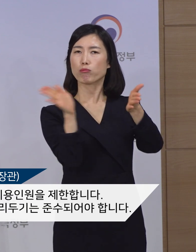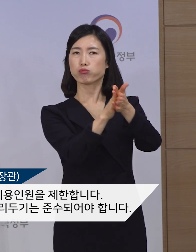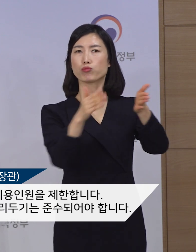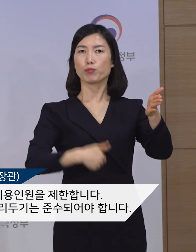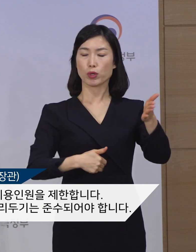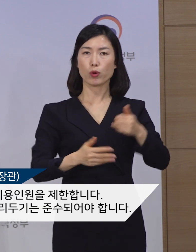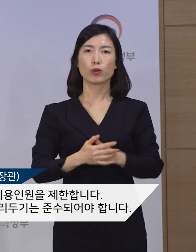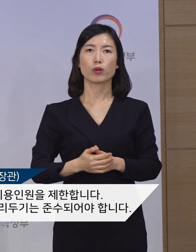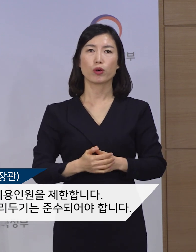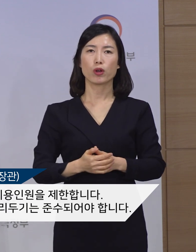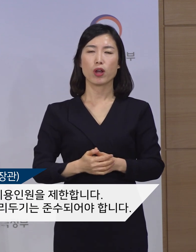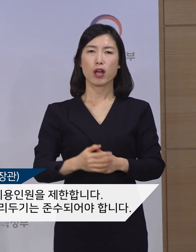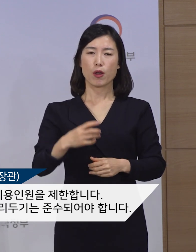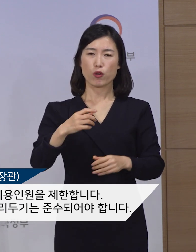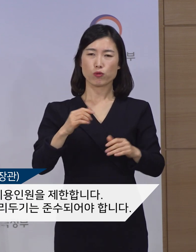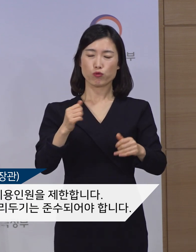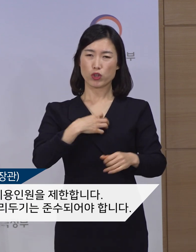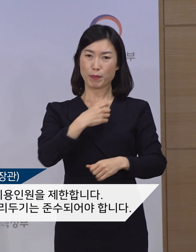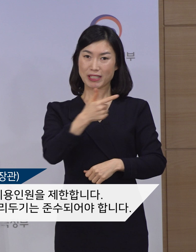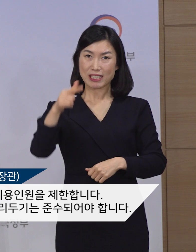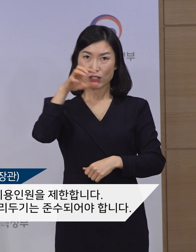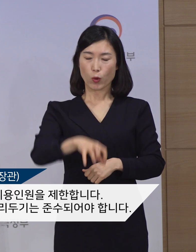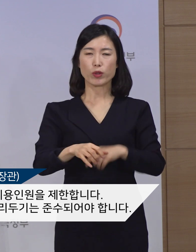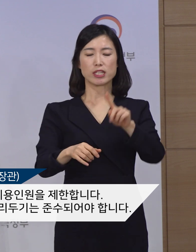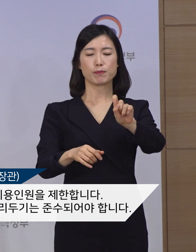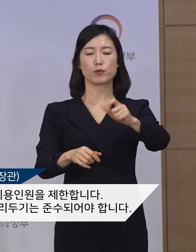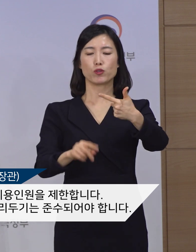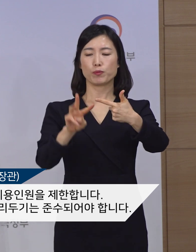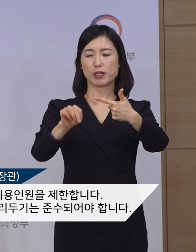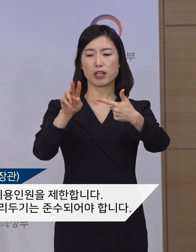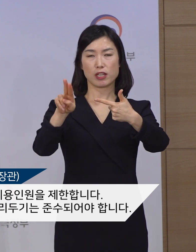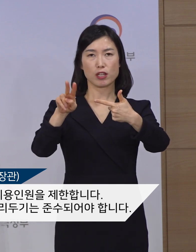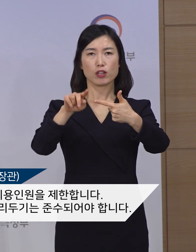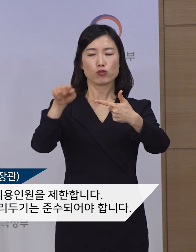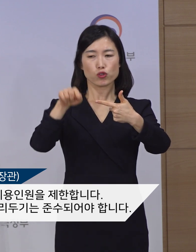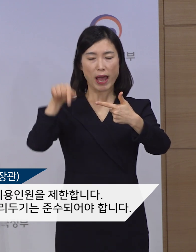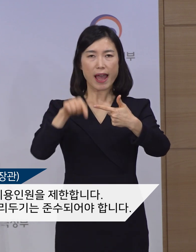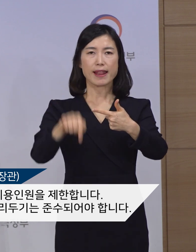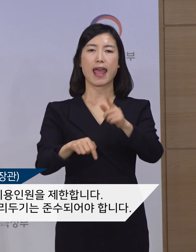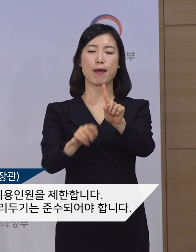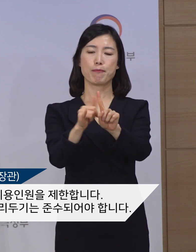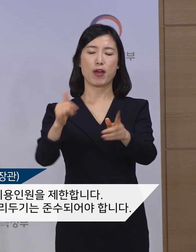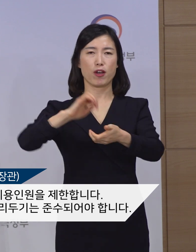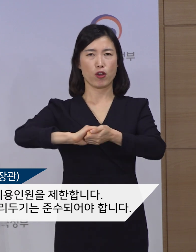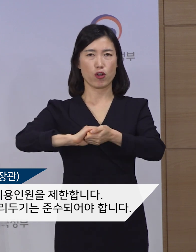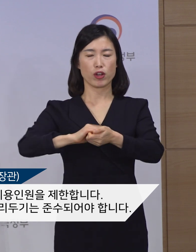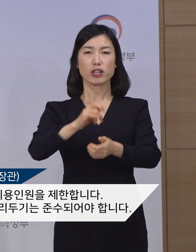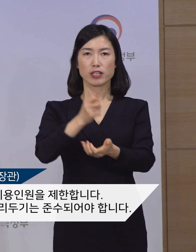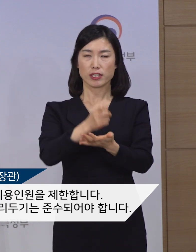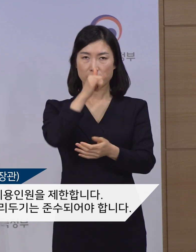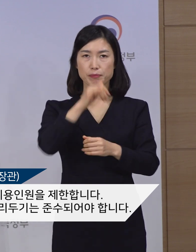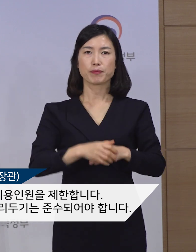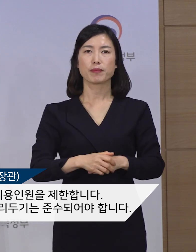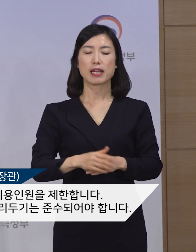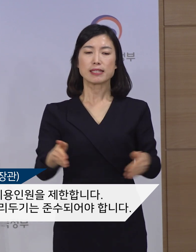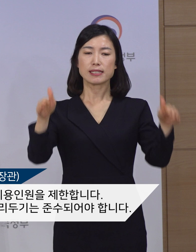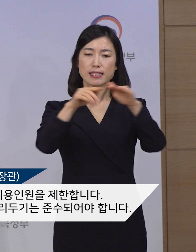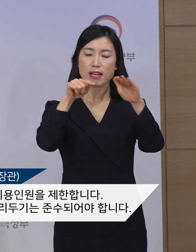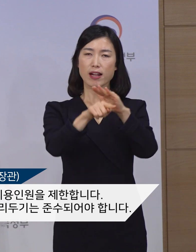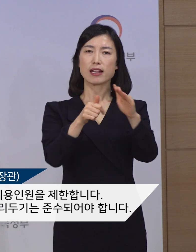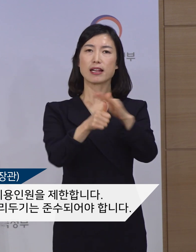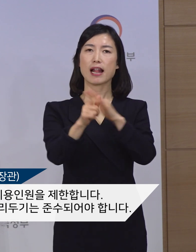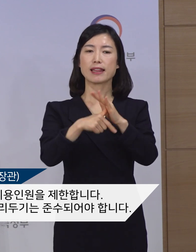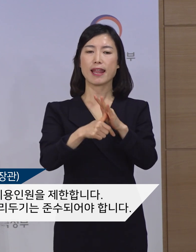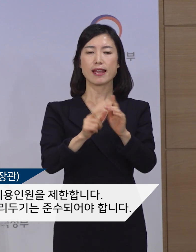위험도가 높은 방문 판매업은 16제곱미터당 1명으로 이용 인원을 제한합니다. 시설